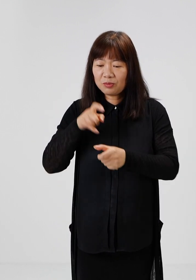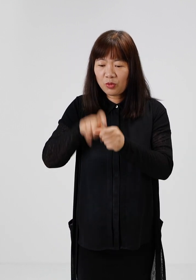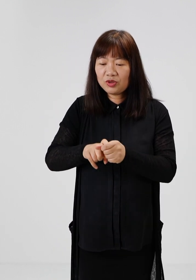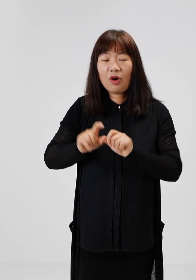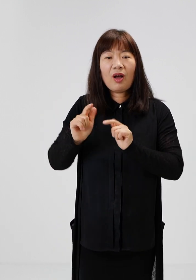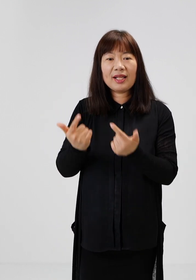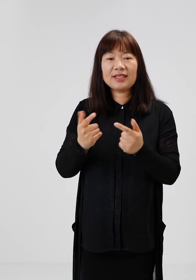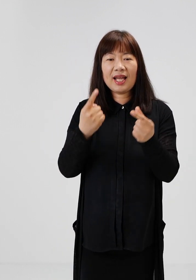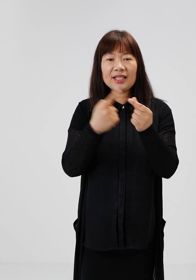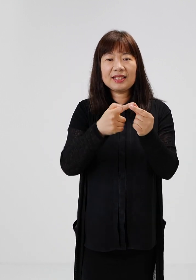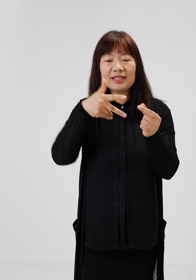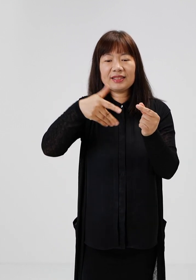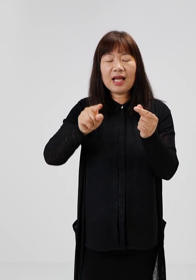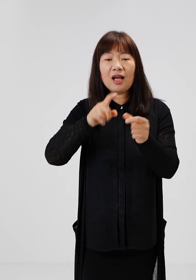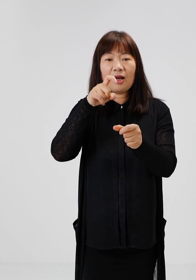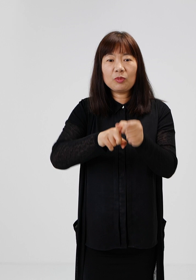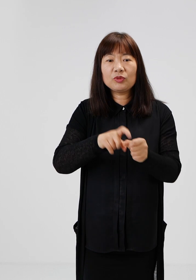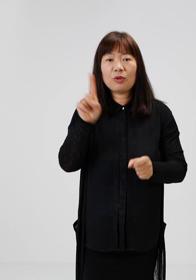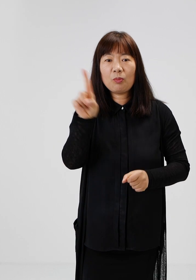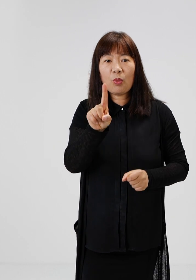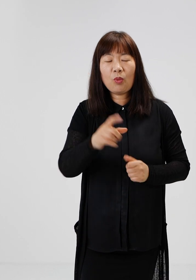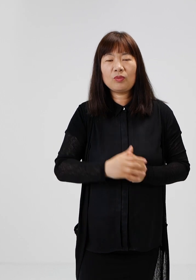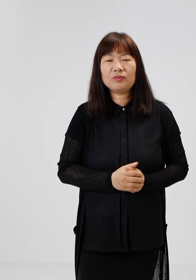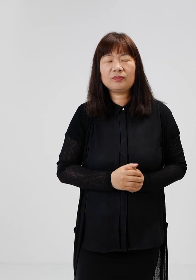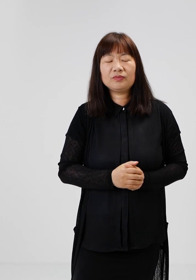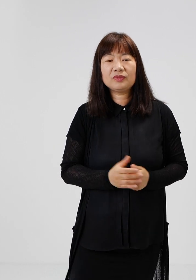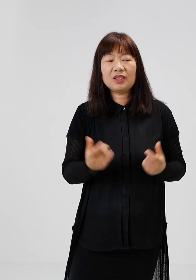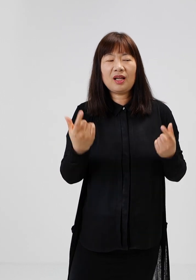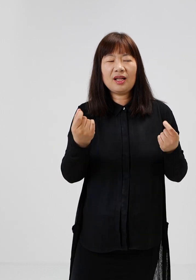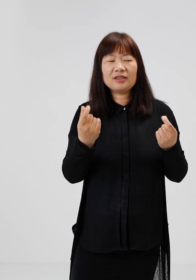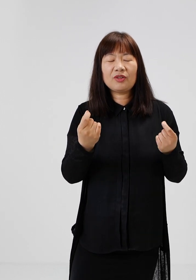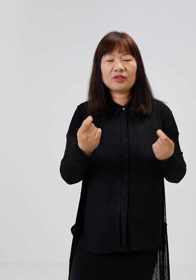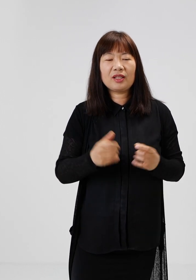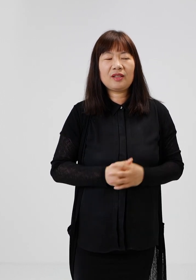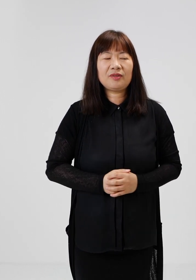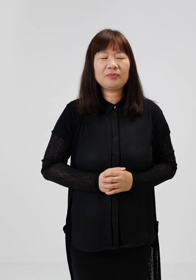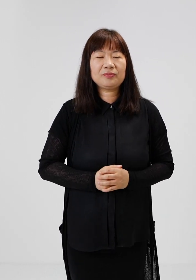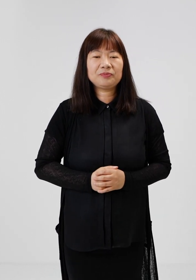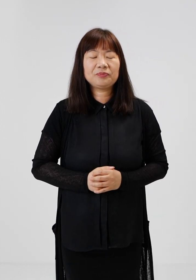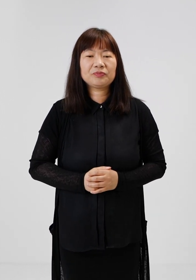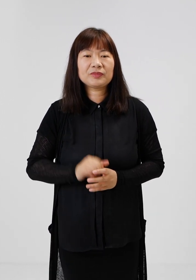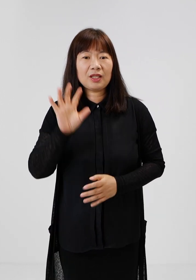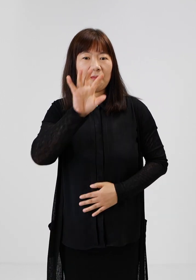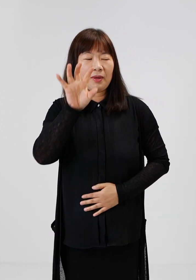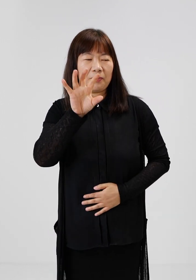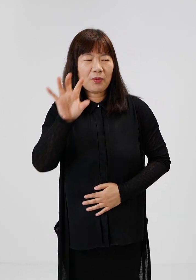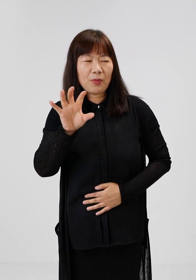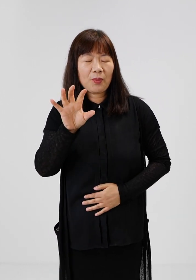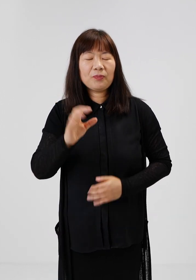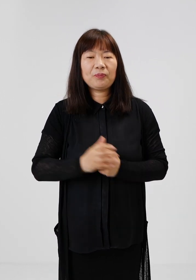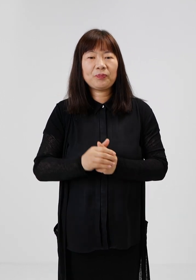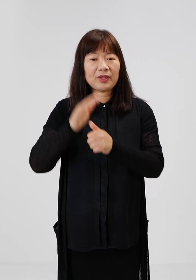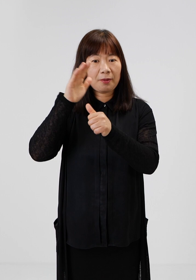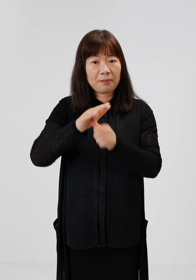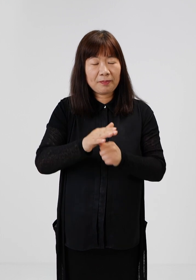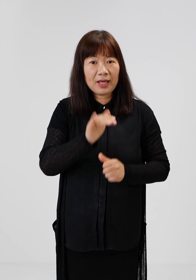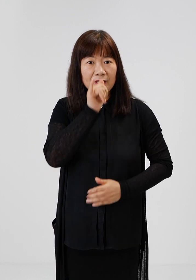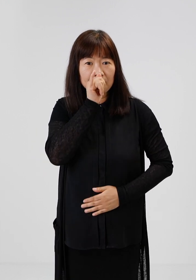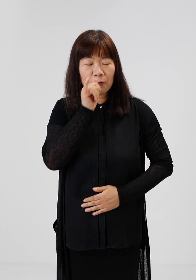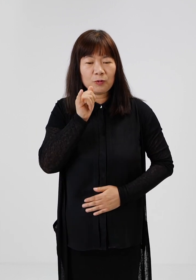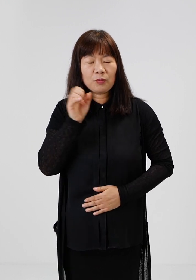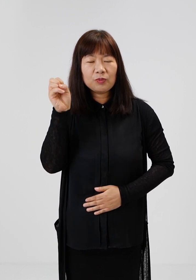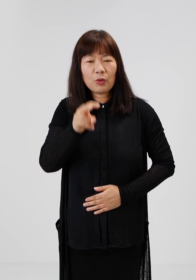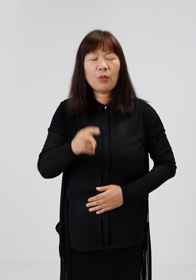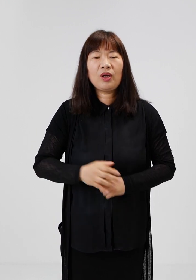그러면 1차적인 목적이 뭘까요? 이렇게 반복해서 실패하고,